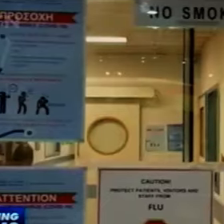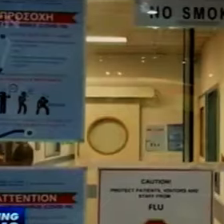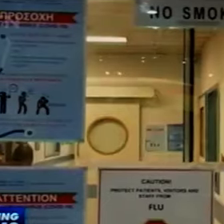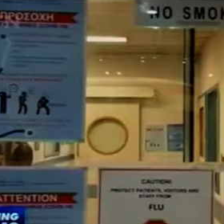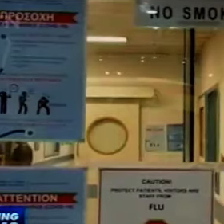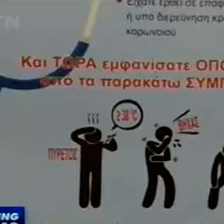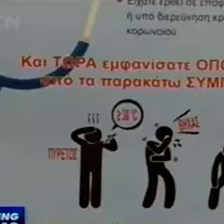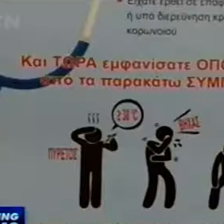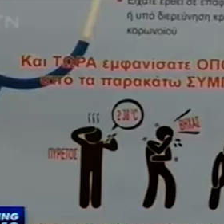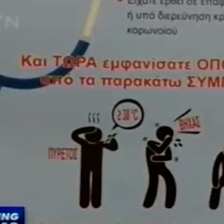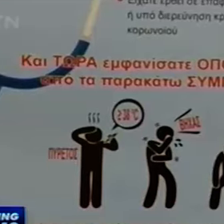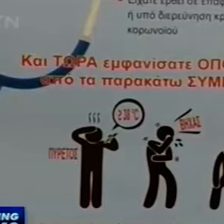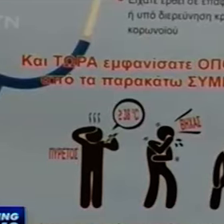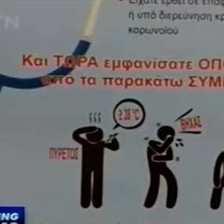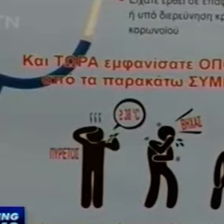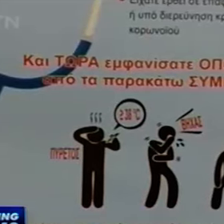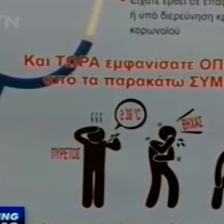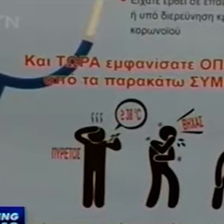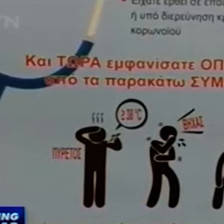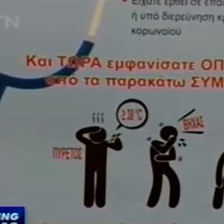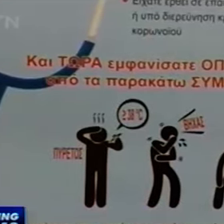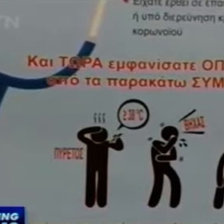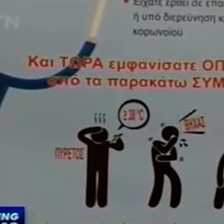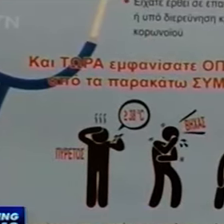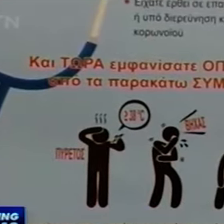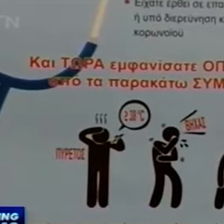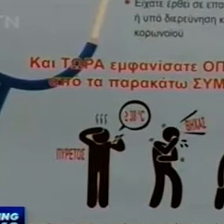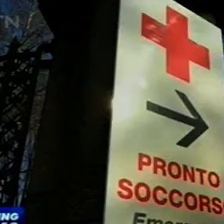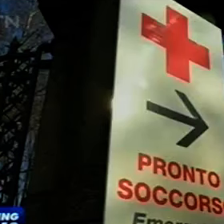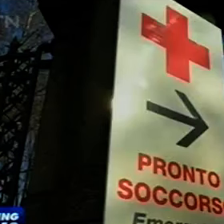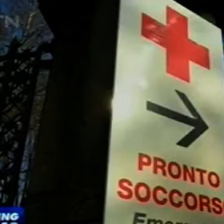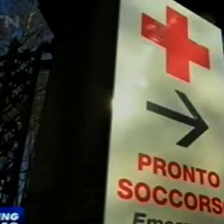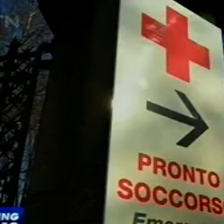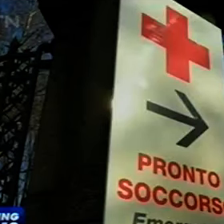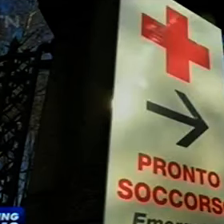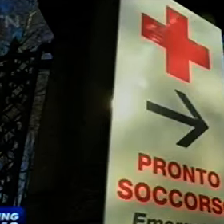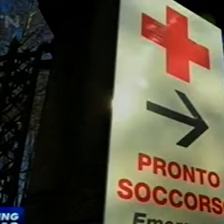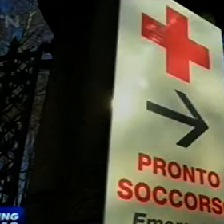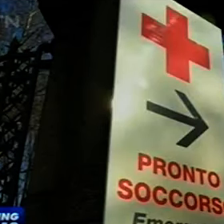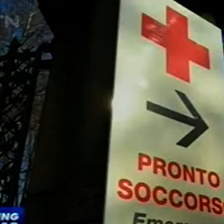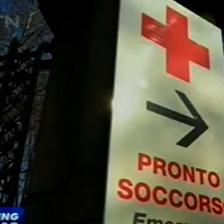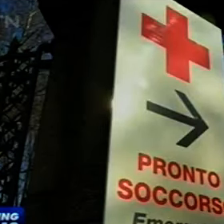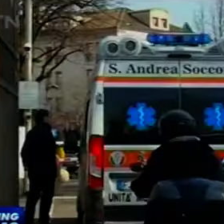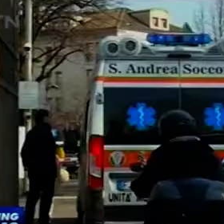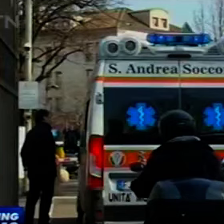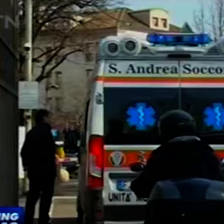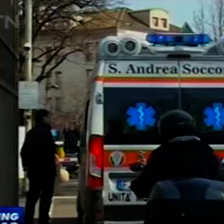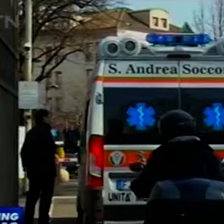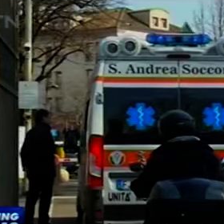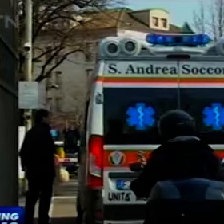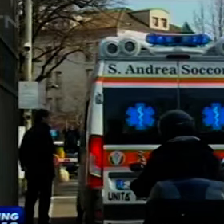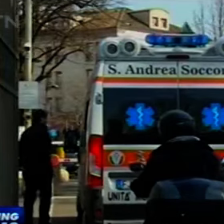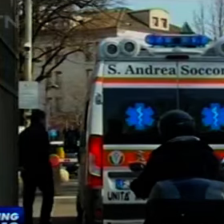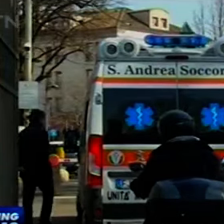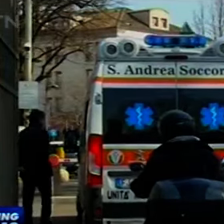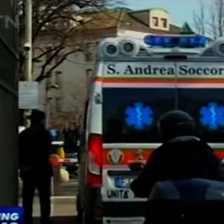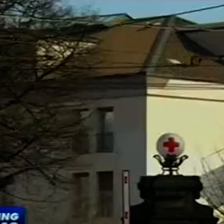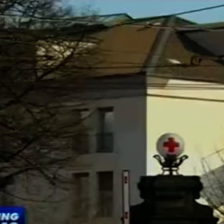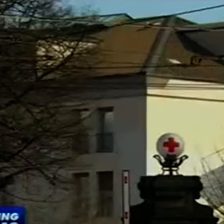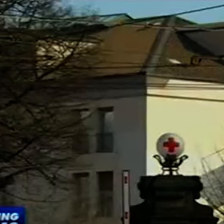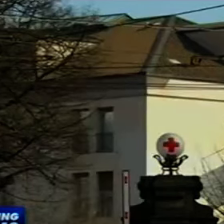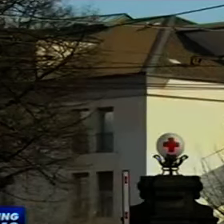Croix-Rouge et Croix-Rouge international, Jagan Chapagay, indique qu'ils peuvent continuer à veiller la situation virus corona de près tous les jours pour continuer à